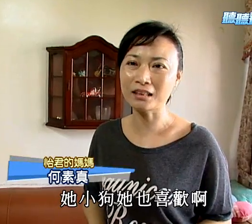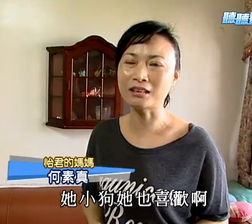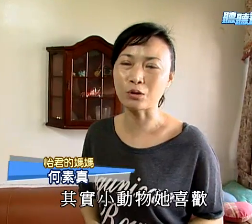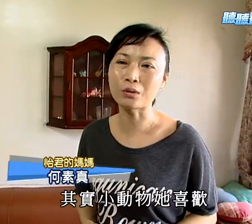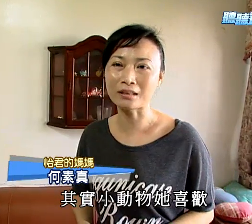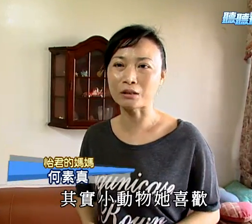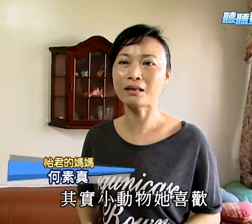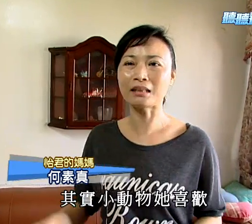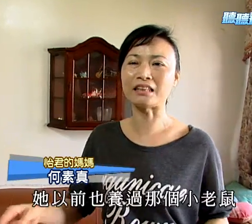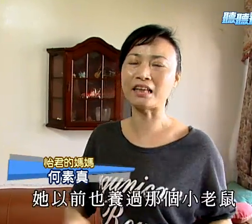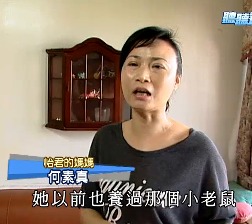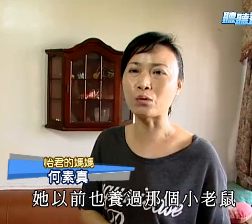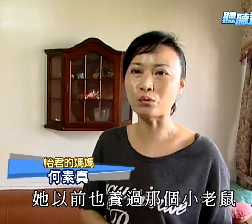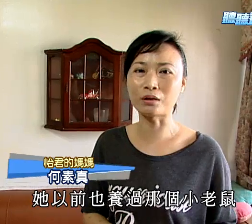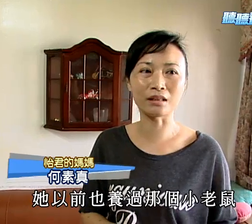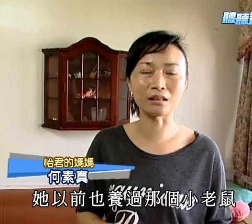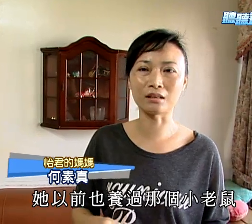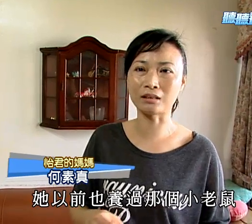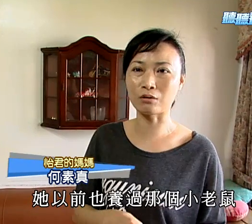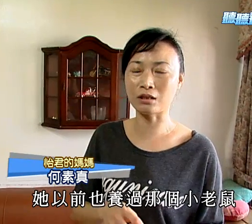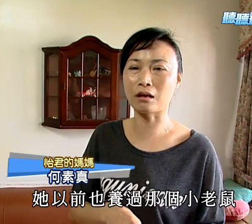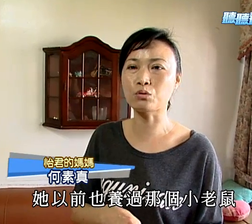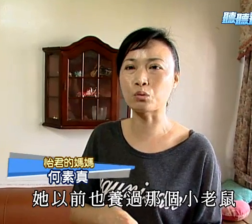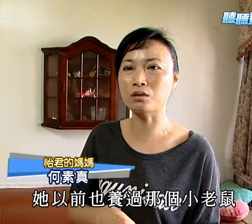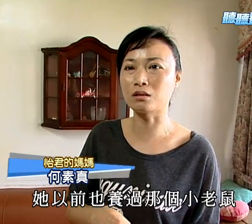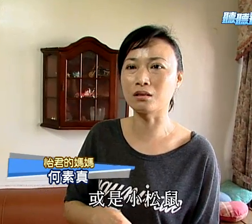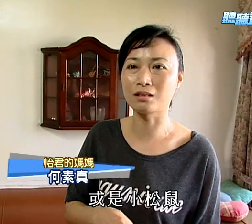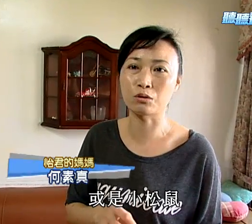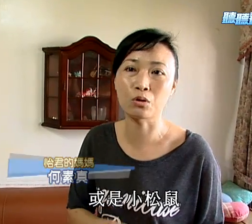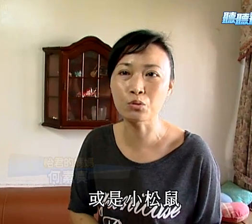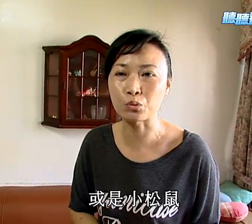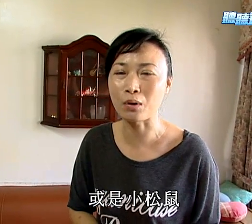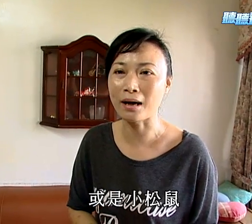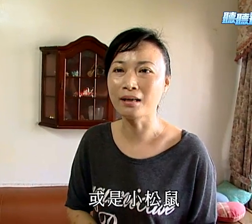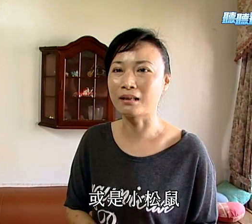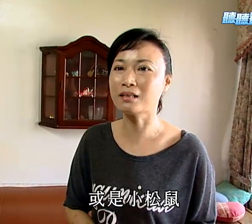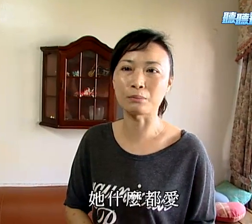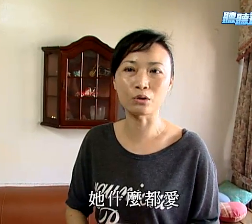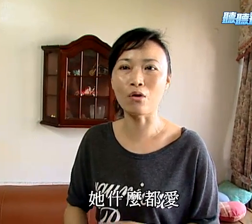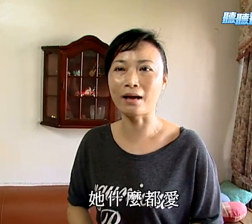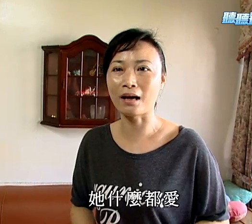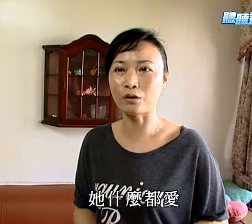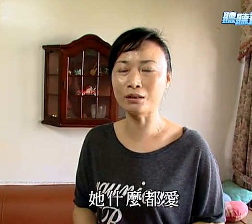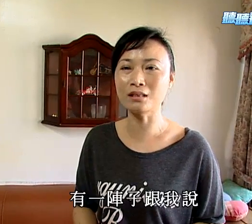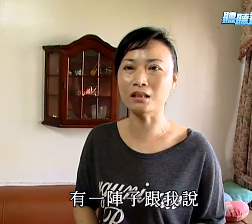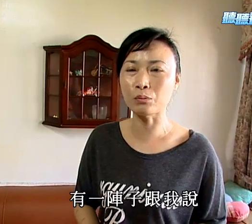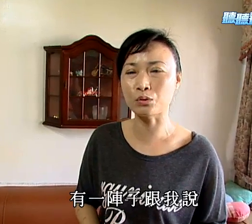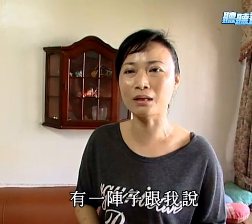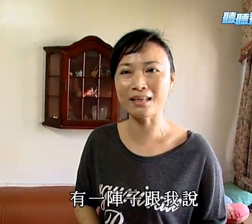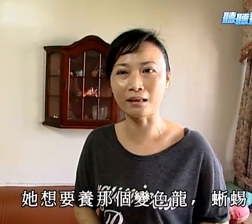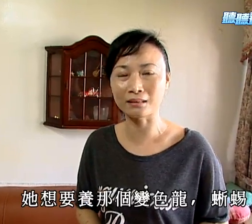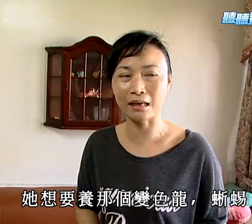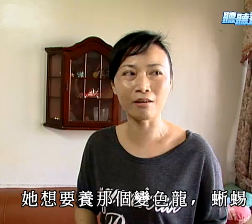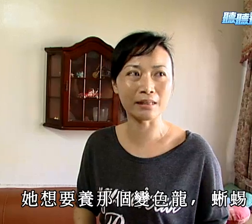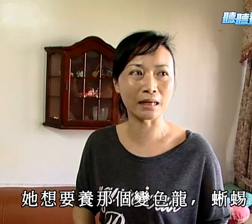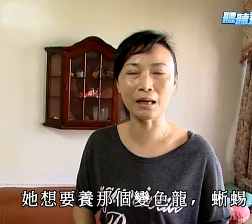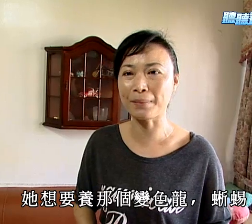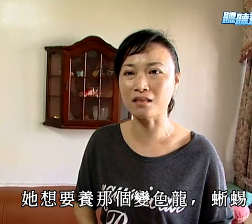小动物他喜欢，他以前也养过那个小老鼠或是小松鼠啊，他什么都爱啊。有一阵子跟我说他想要养那个变色